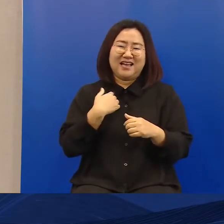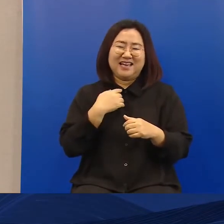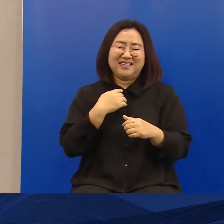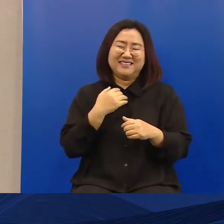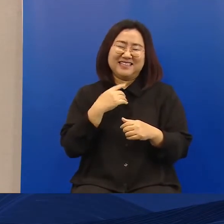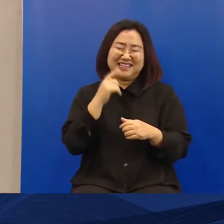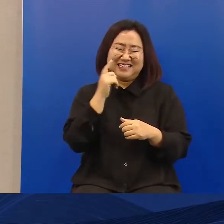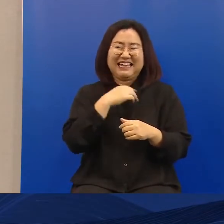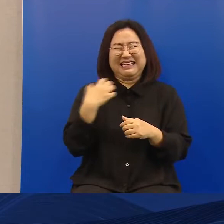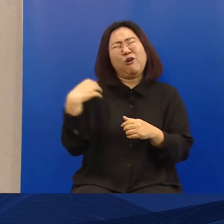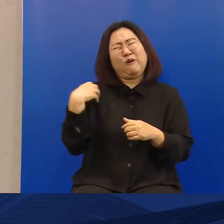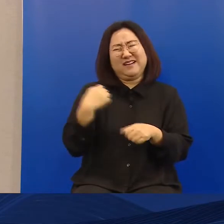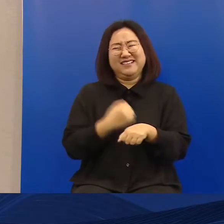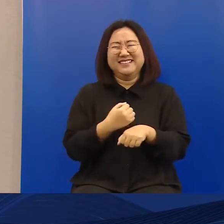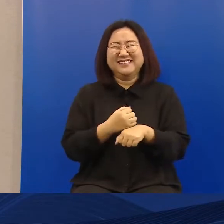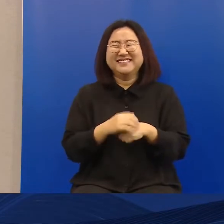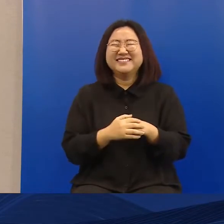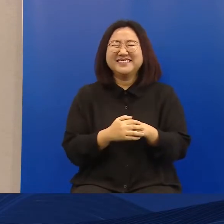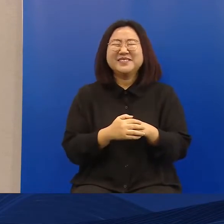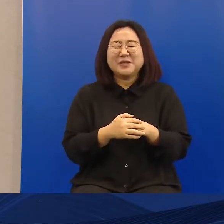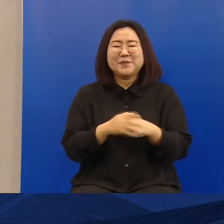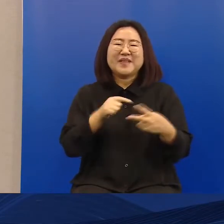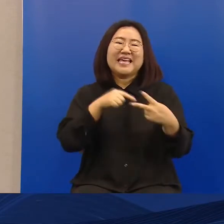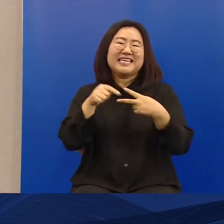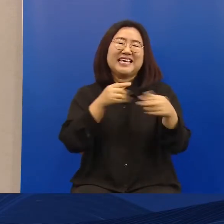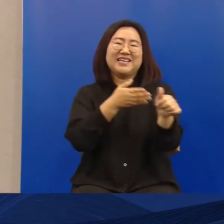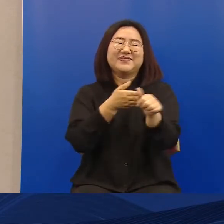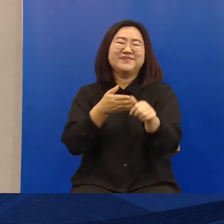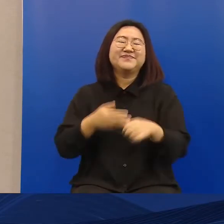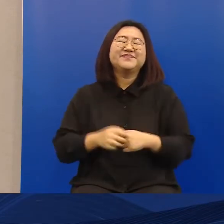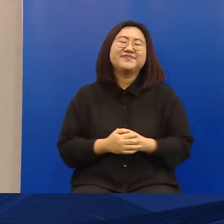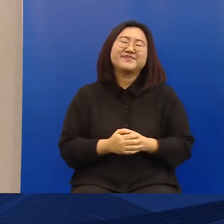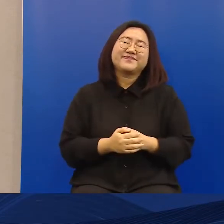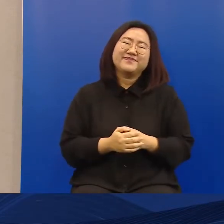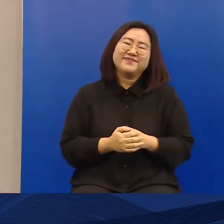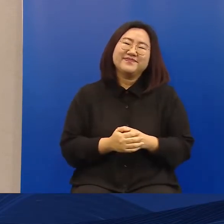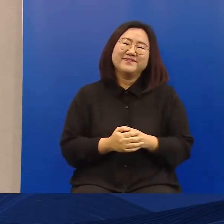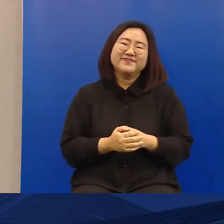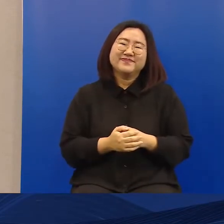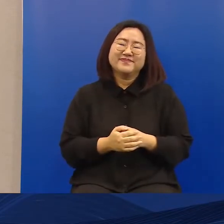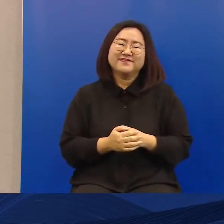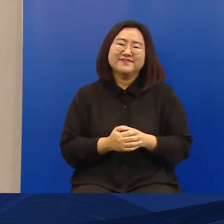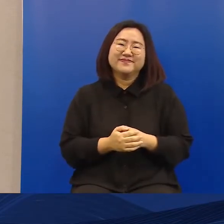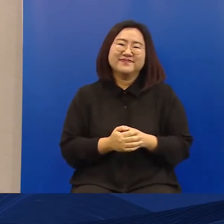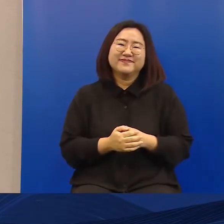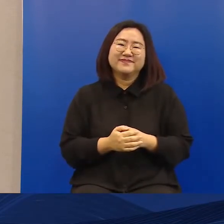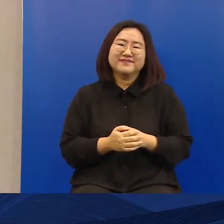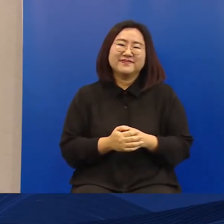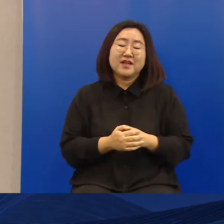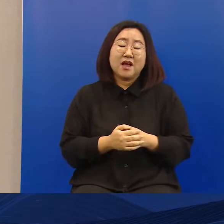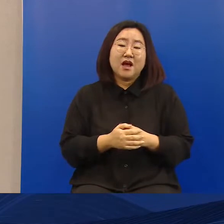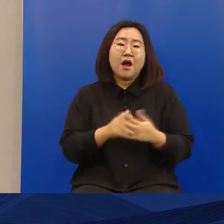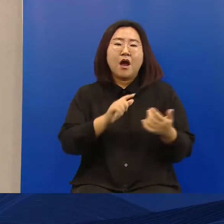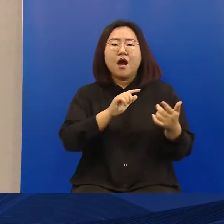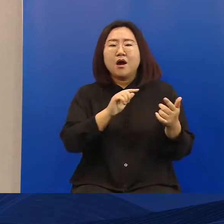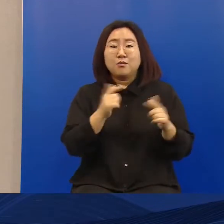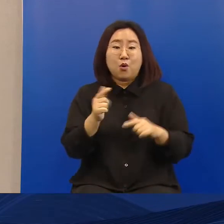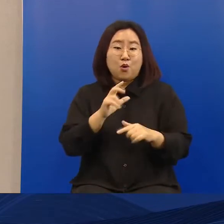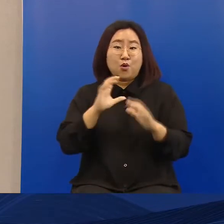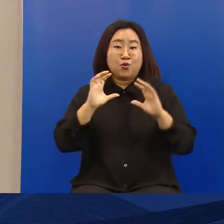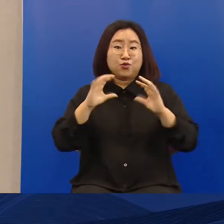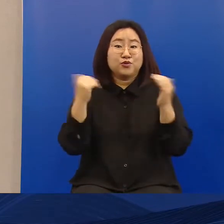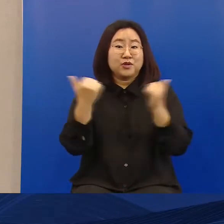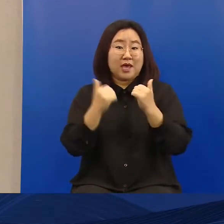악역을 맡게 되었음을 더 양해 말씀으로 부탁드리겠습니다. 여러 국회의원님들이